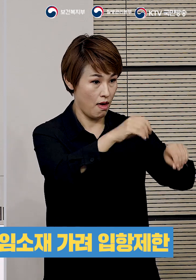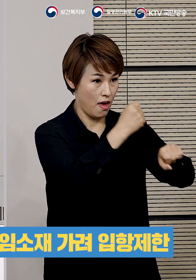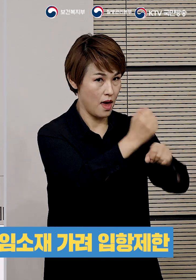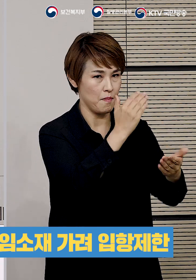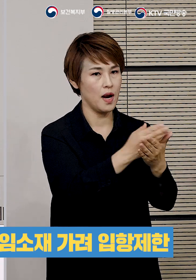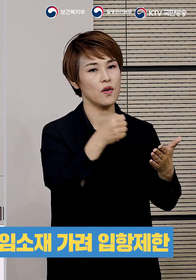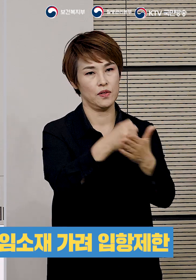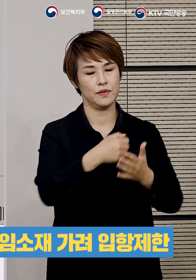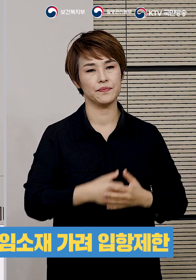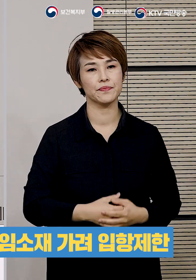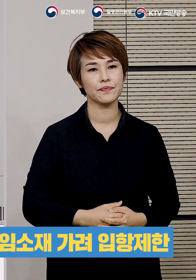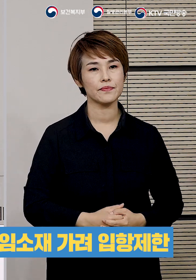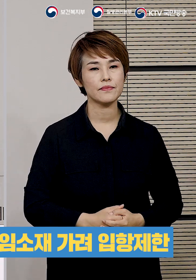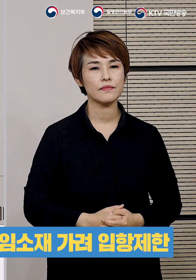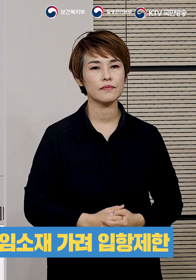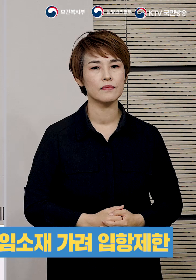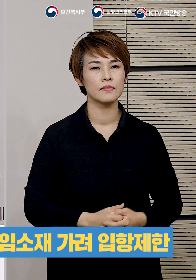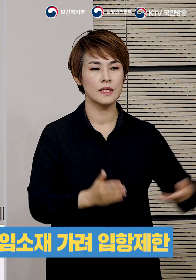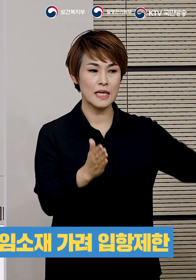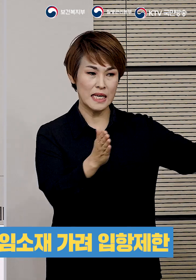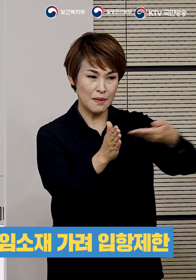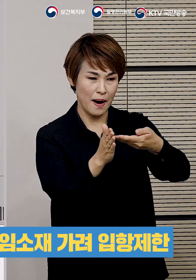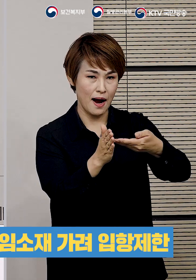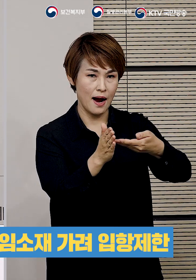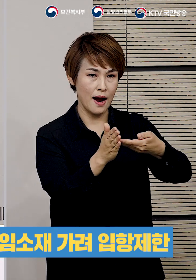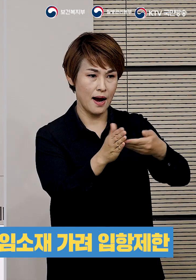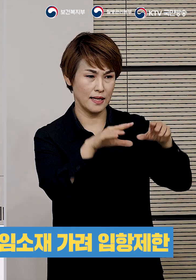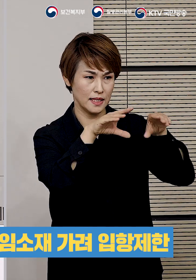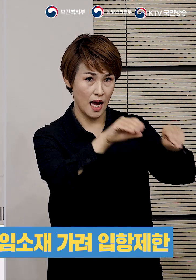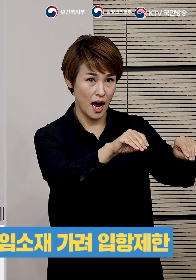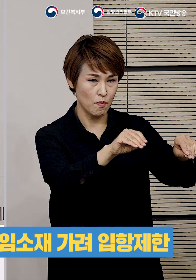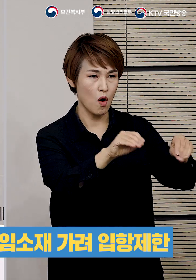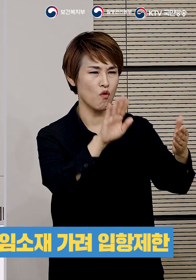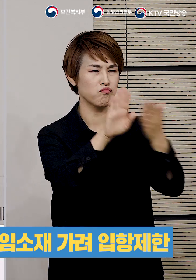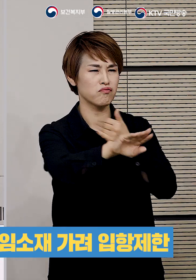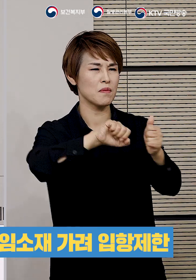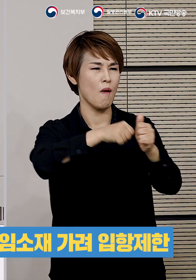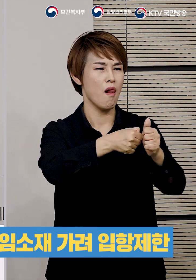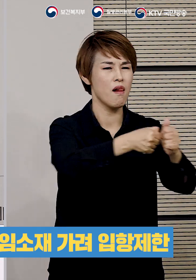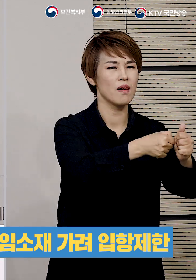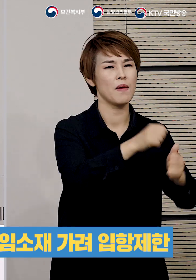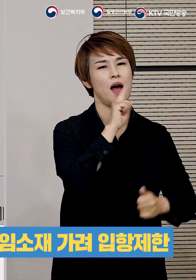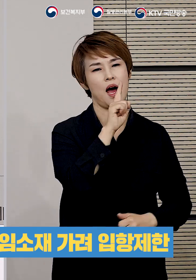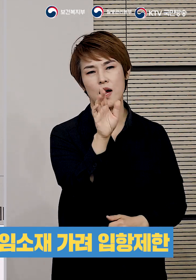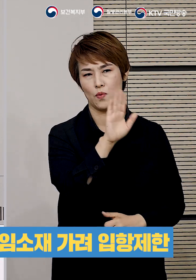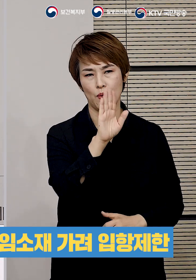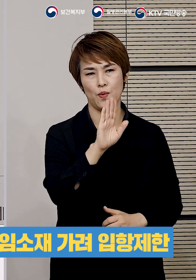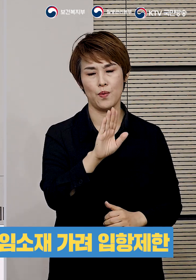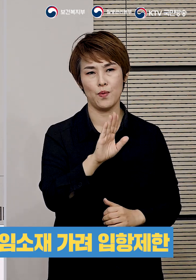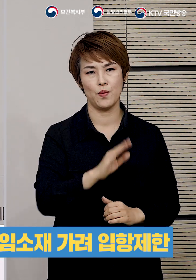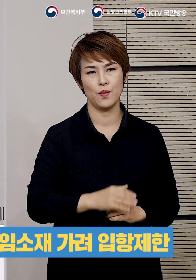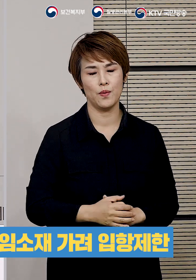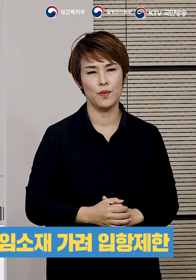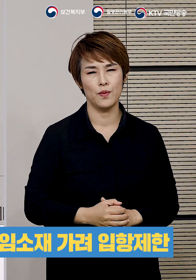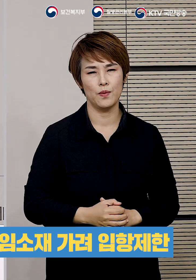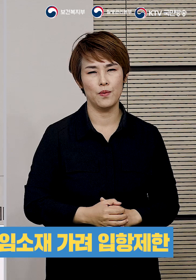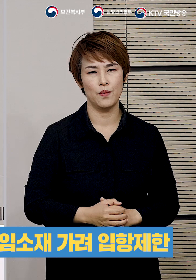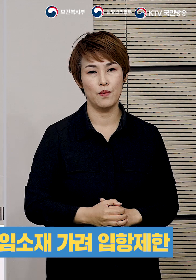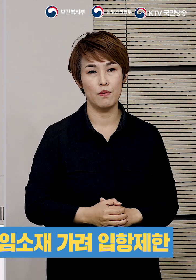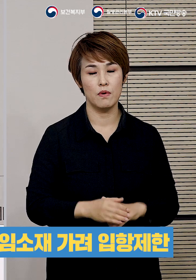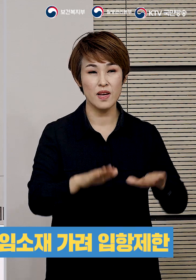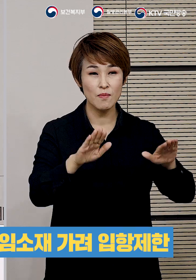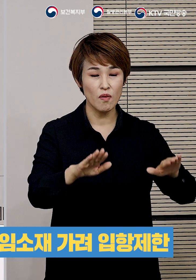것입니다. 다만 이런 입항 제한의 그 취지가 사후적으로 처벌을 한다는 목적이 아니라,